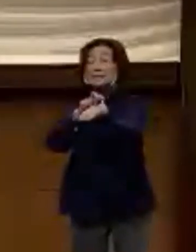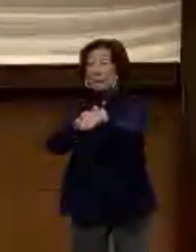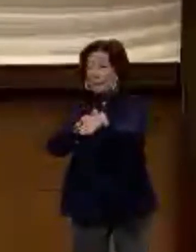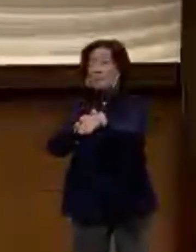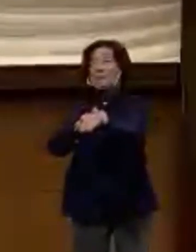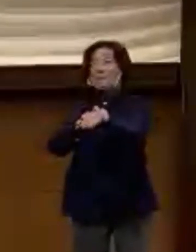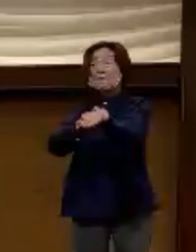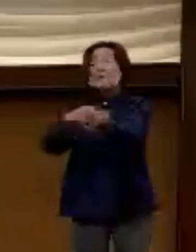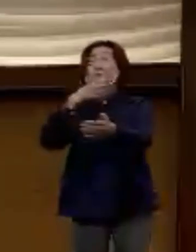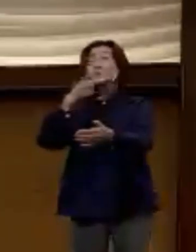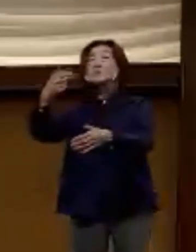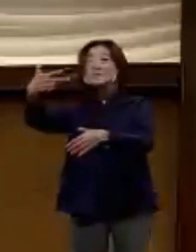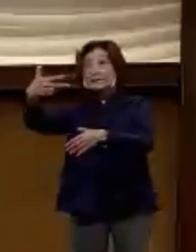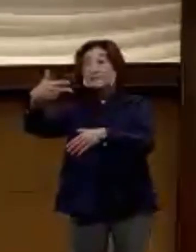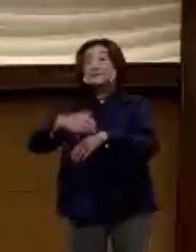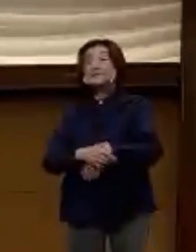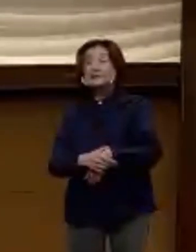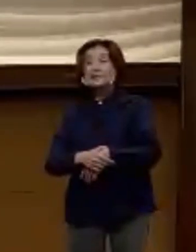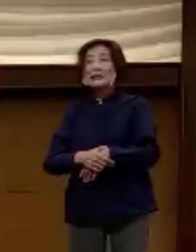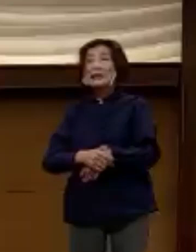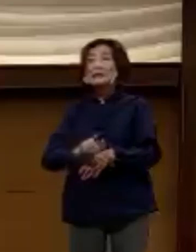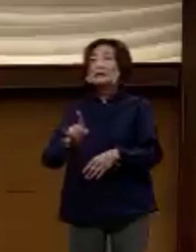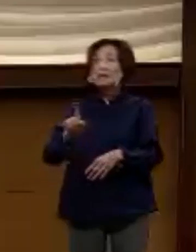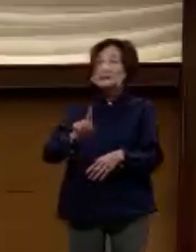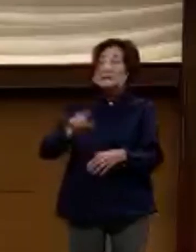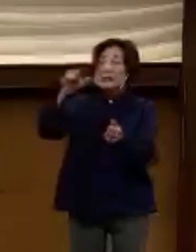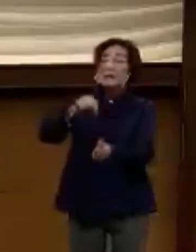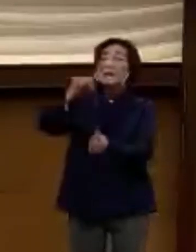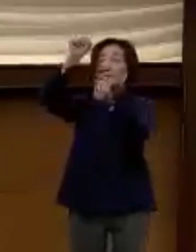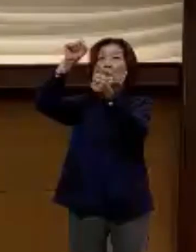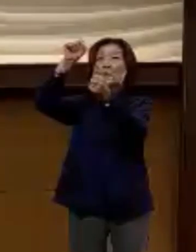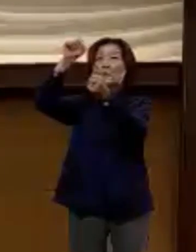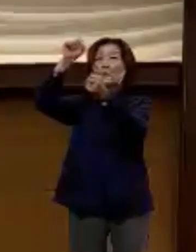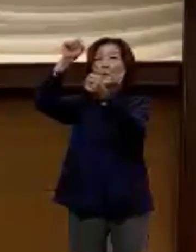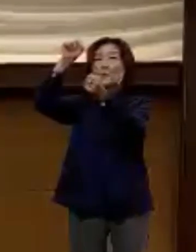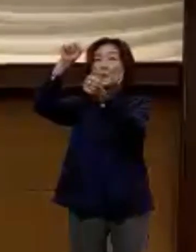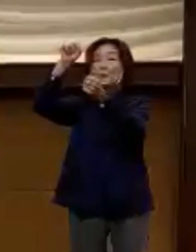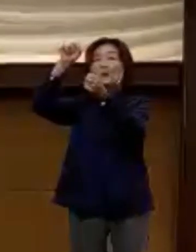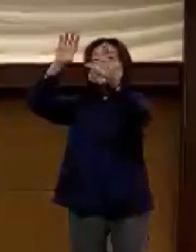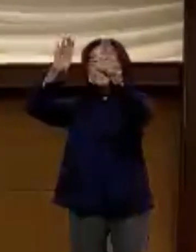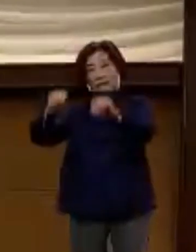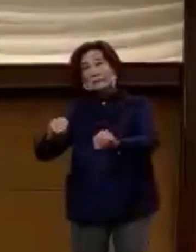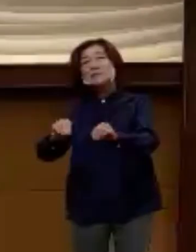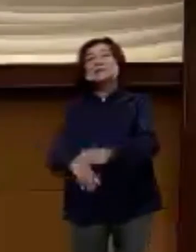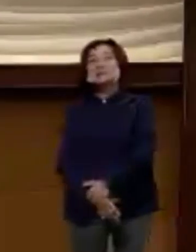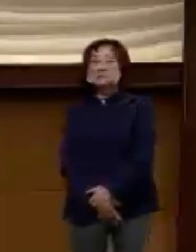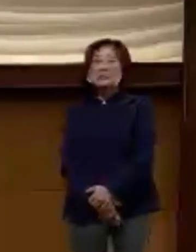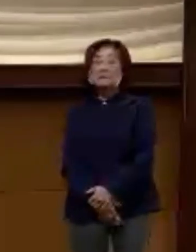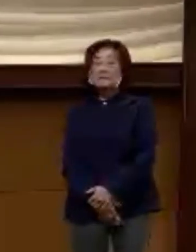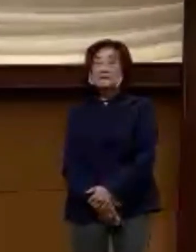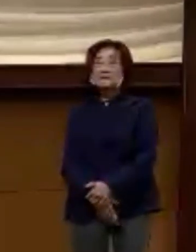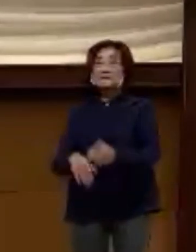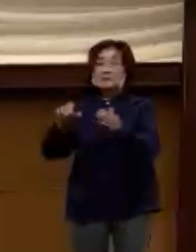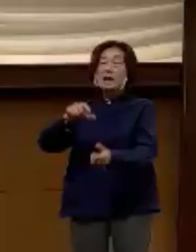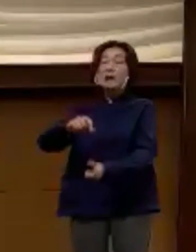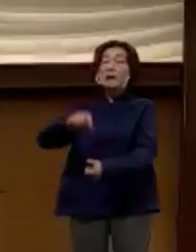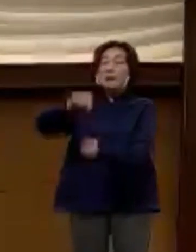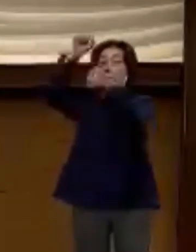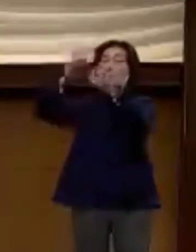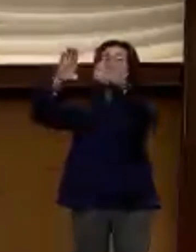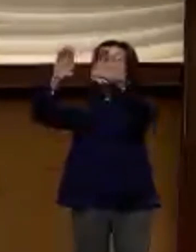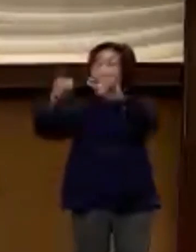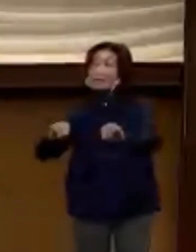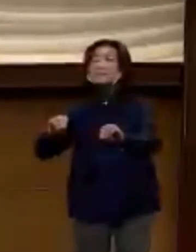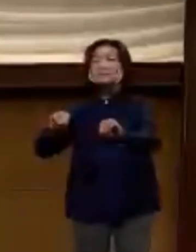や、あるいは福祉や、そして何よりも雇用を壊すものなんです。皆さん、雇用を壊すもの